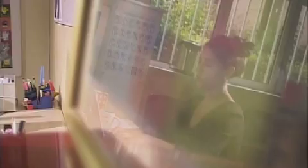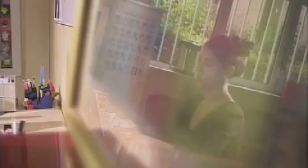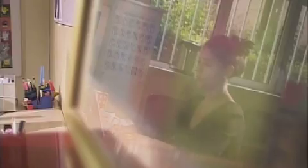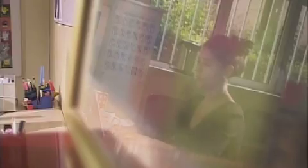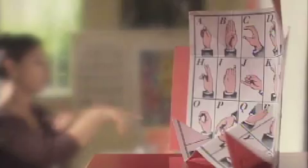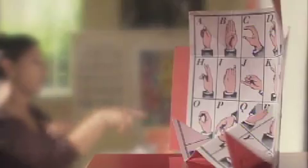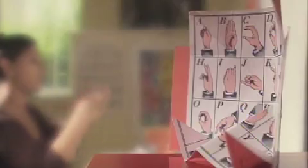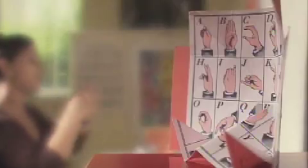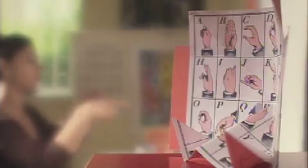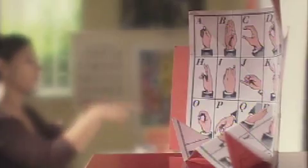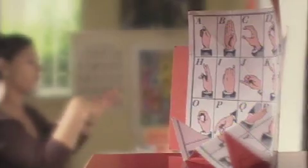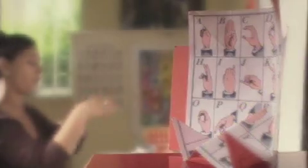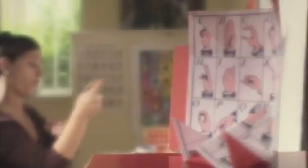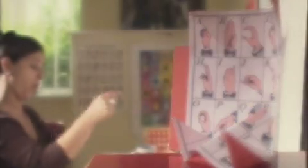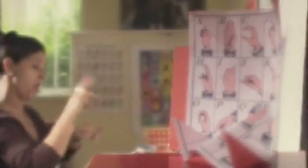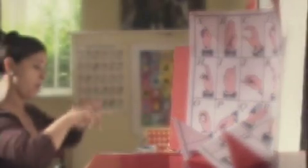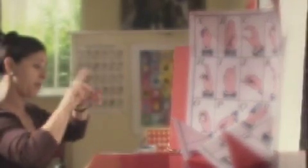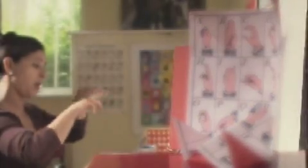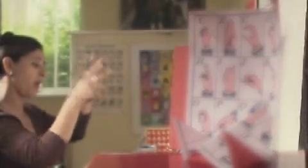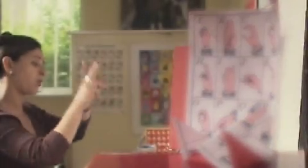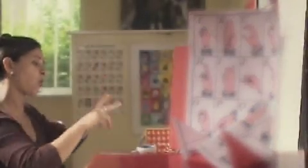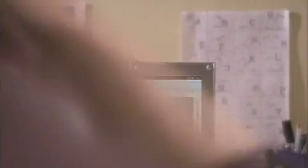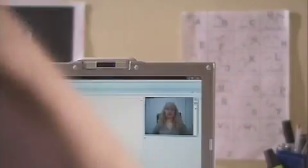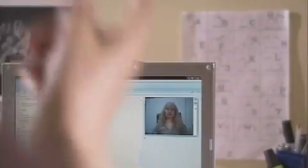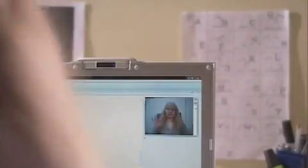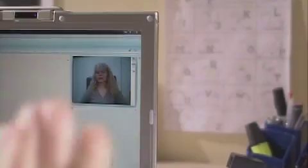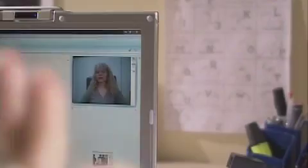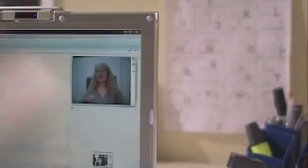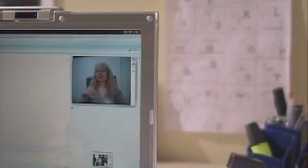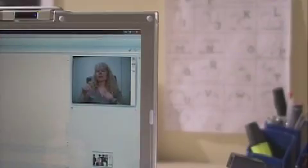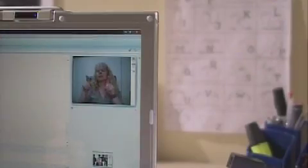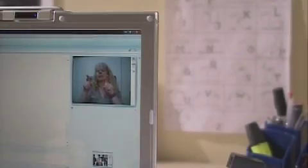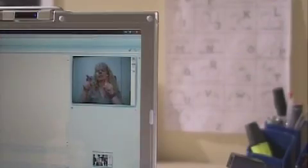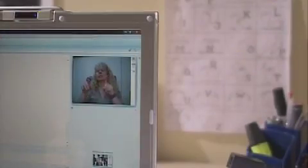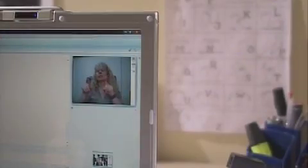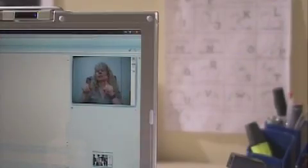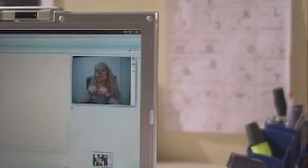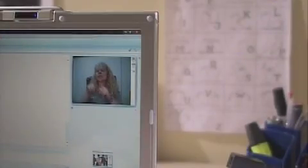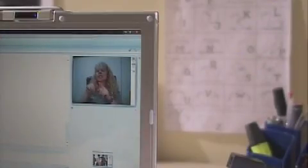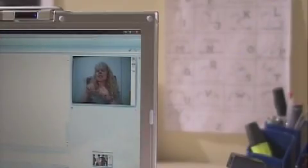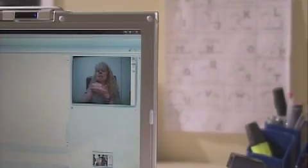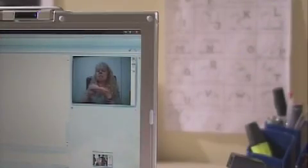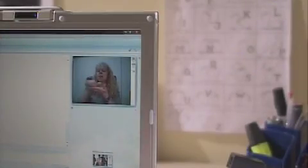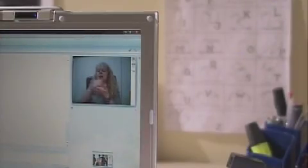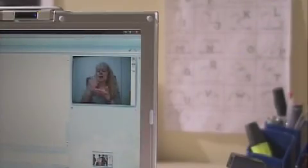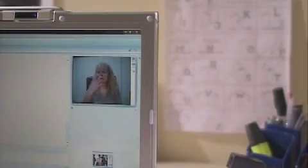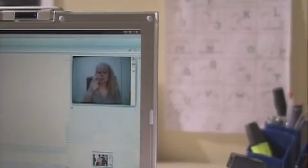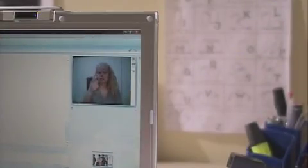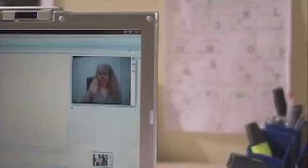communiceren met de hele wereld. Maar momenteel is het webcambeeld nog niet vloeiend genoeg om te kunnen chatten.